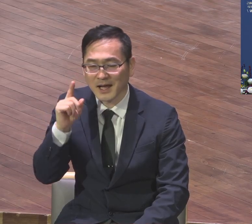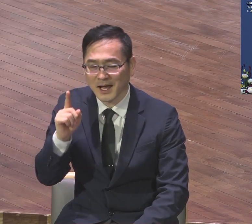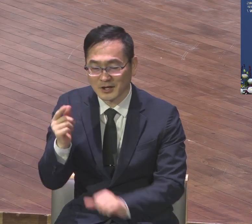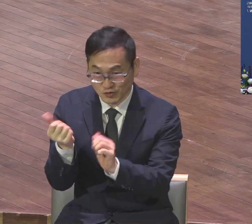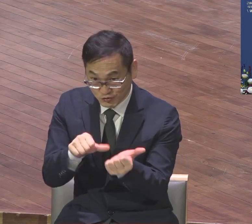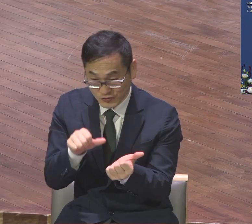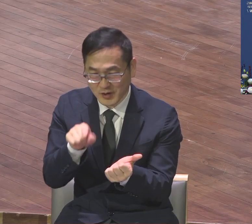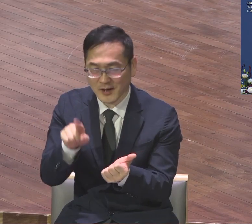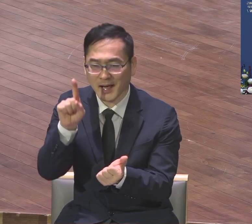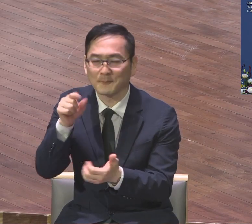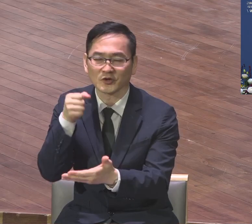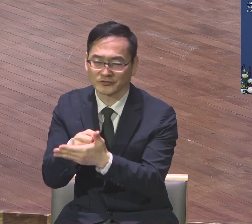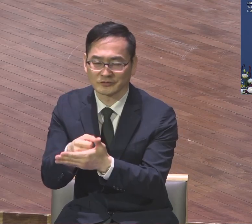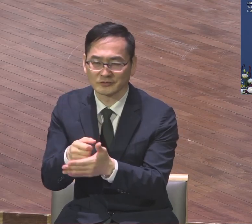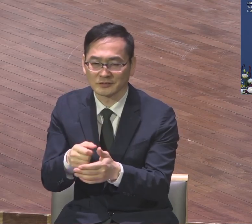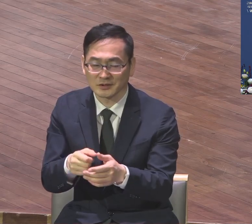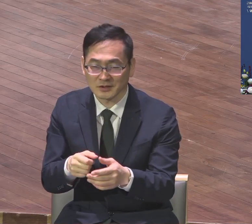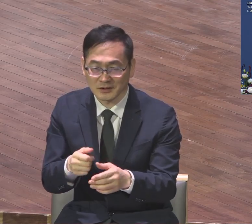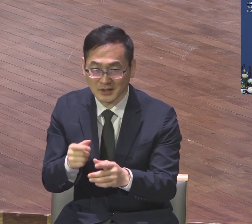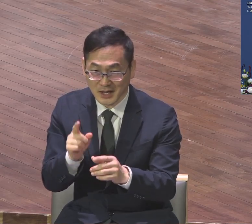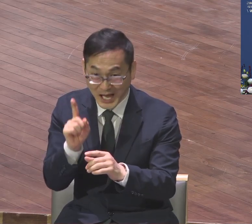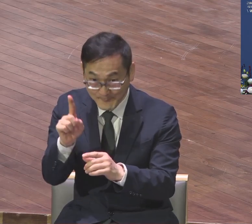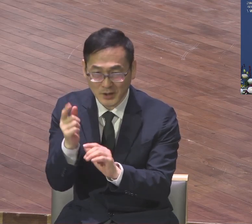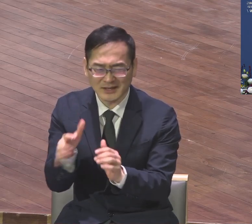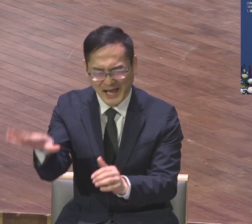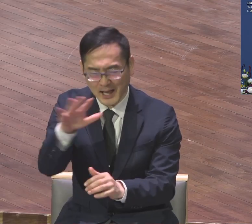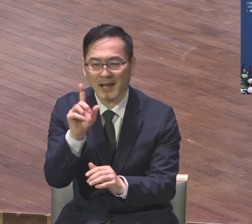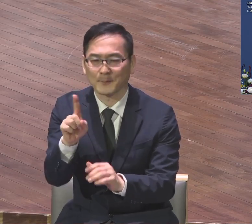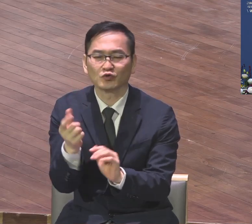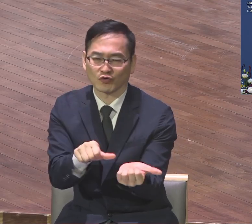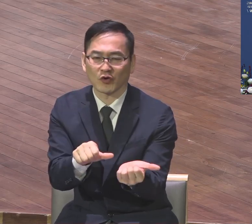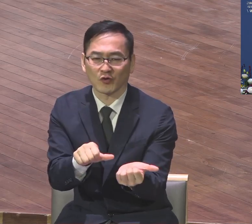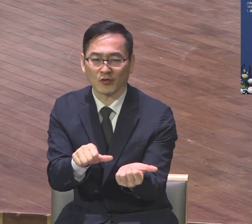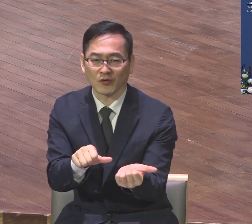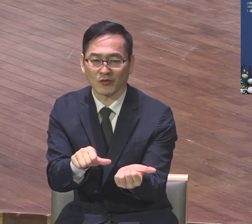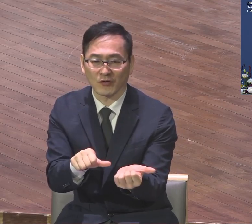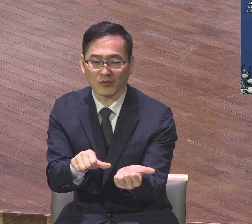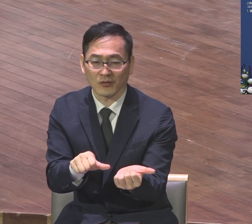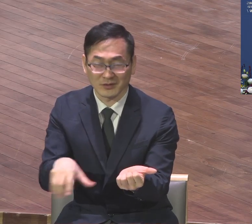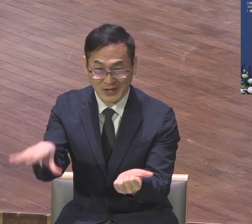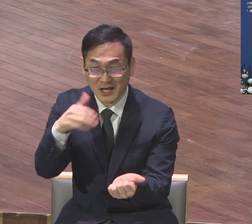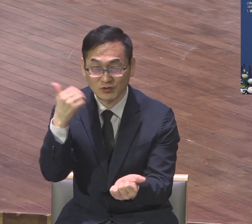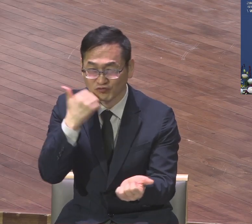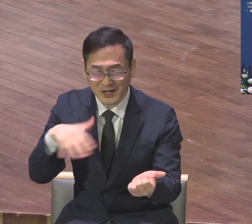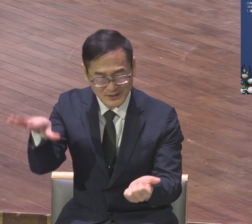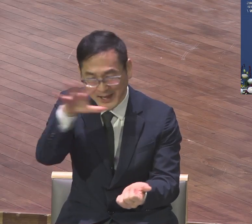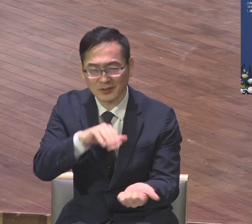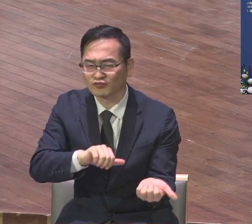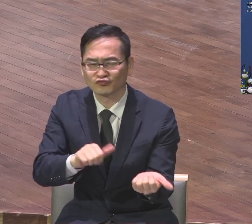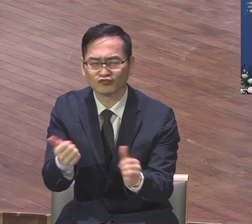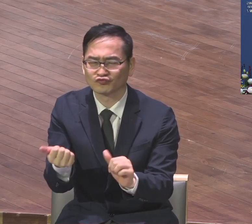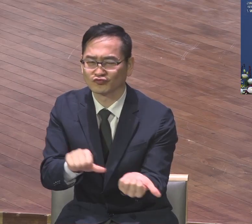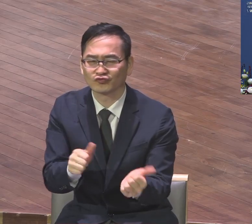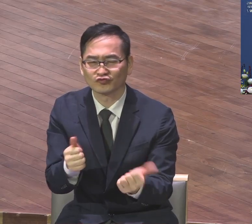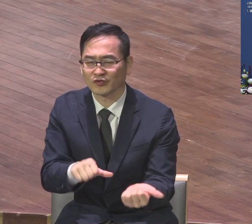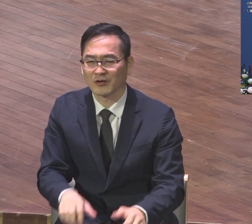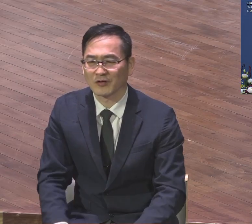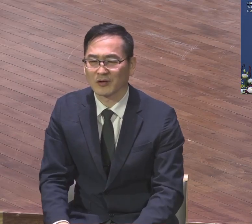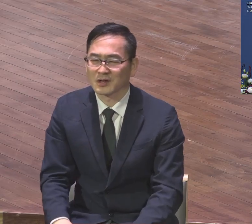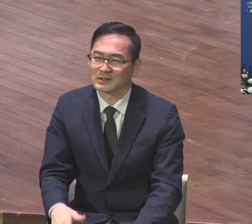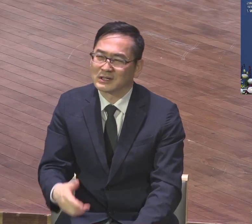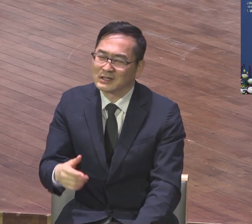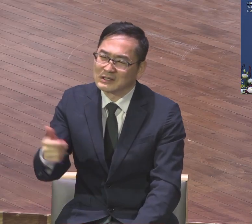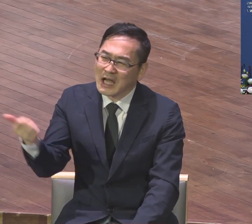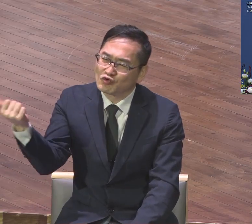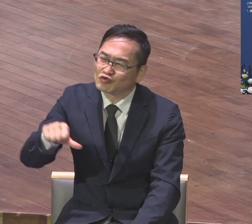그랬어. 하나님의 말씀입니다. 누구나 죽습니다. 이 인간은 운명이에요. 여기서 못 벗어납니다. 몸부림쳐도 못